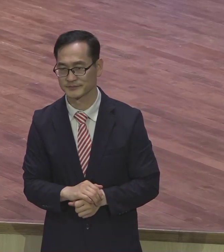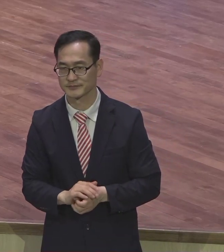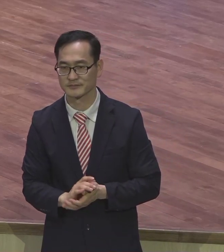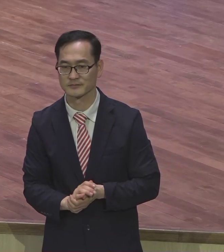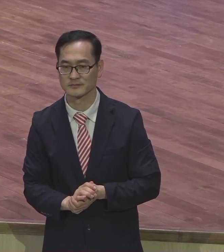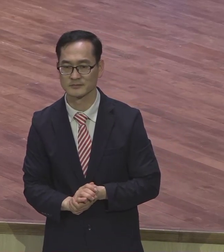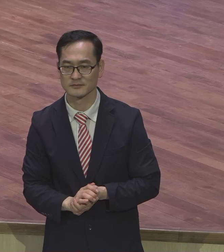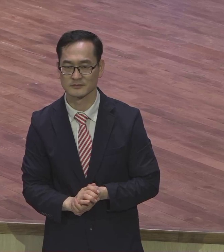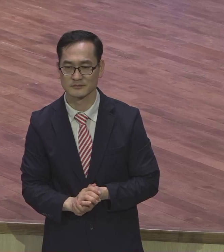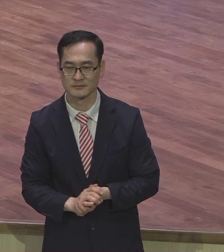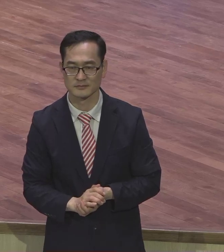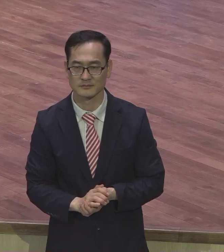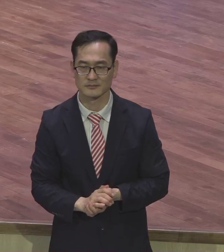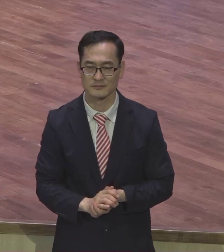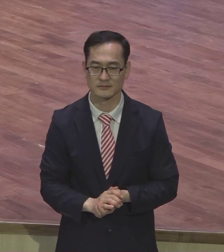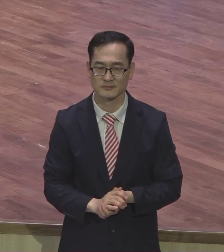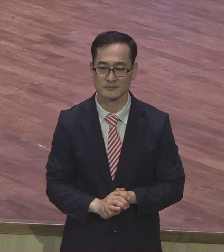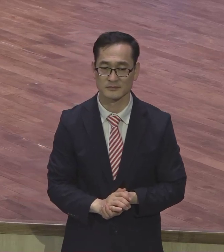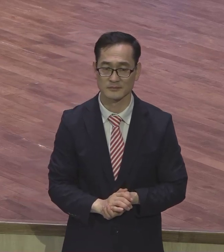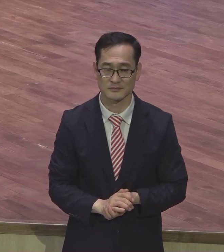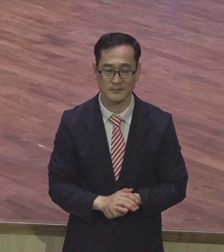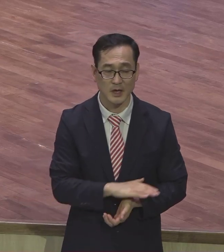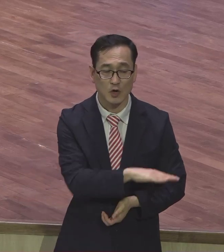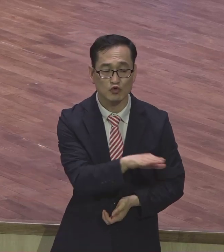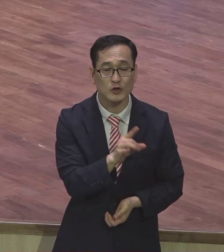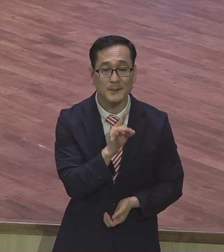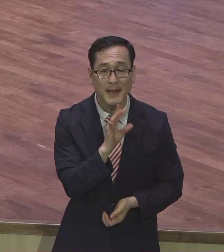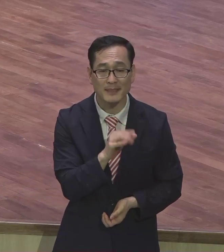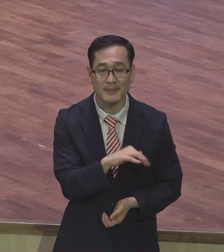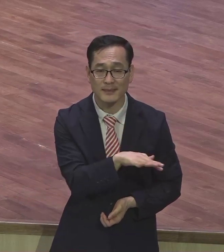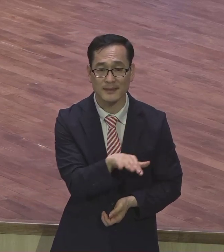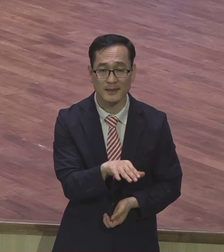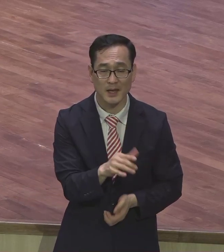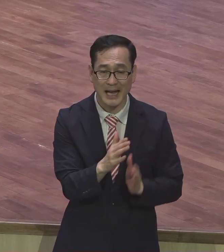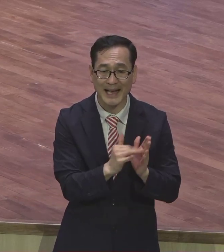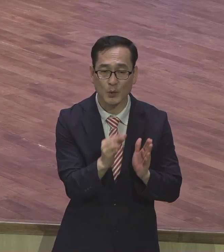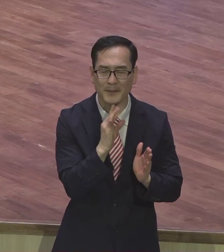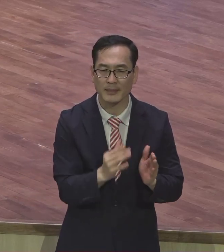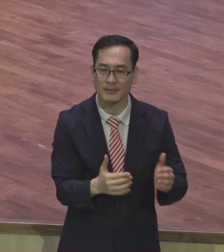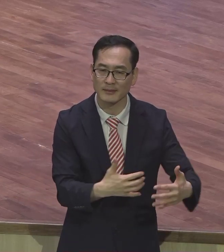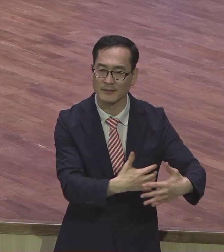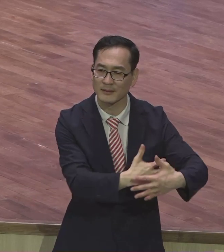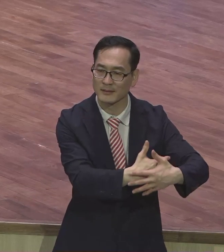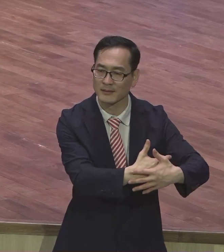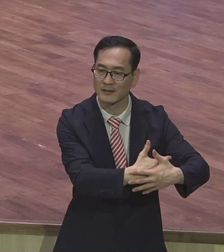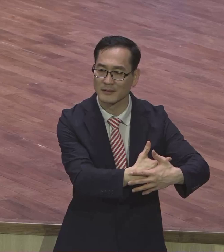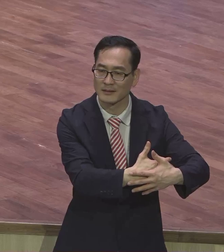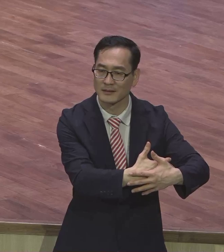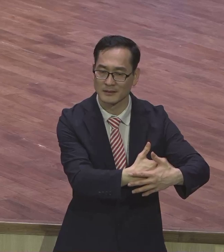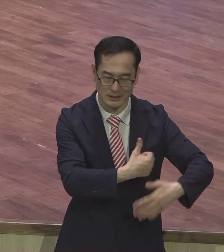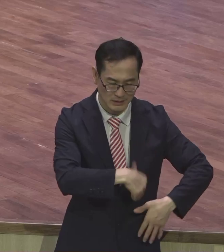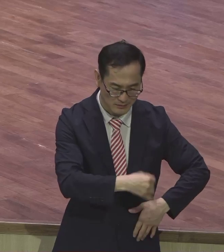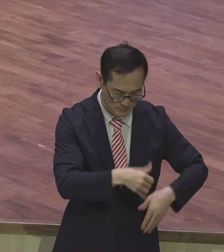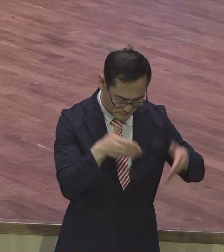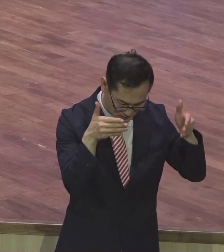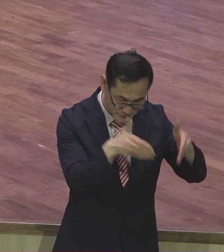우리끼리 죽으나 사나 오직 가족 내 새끼